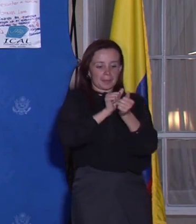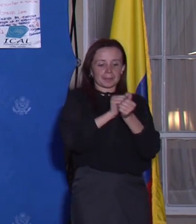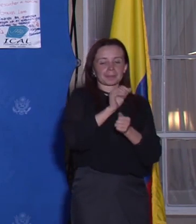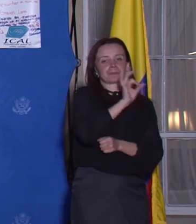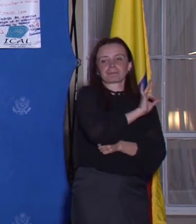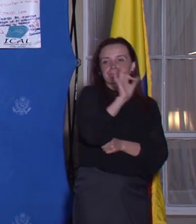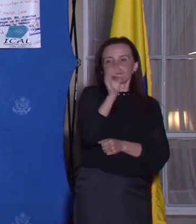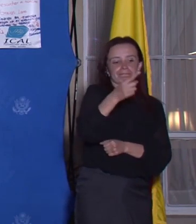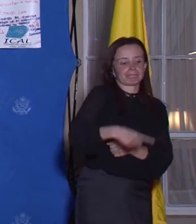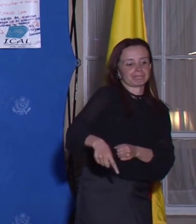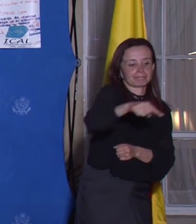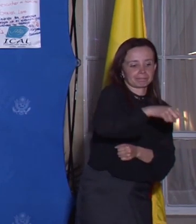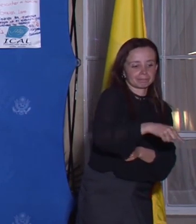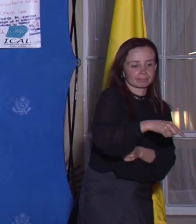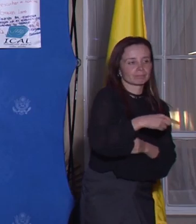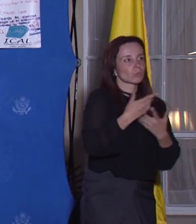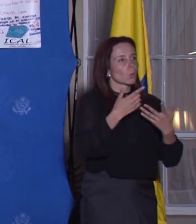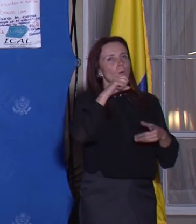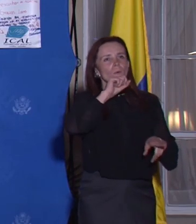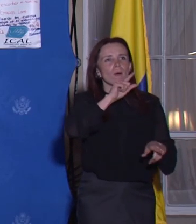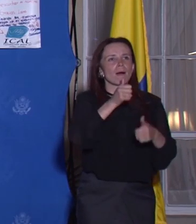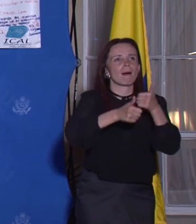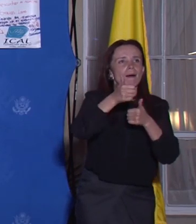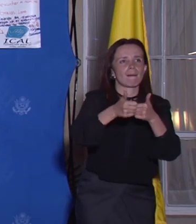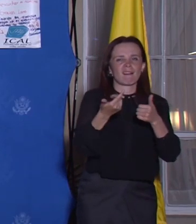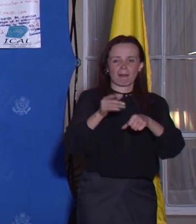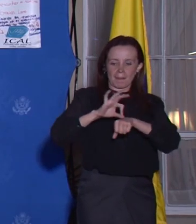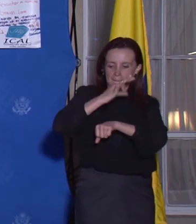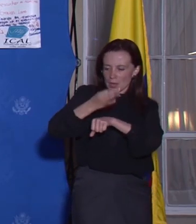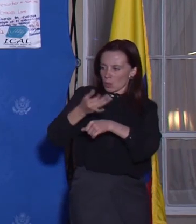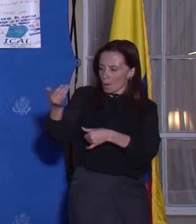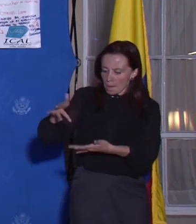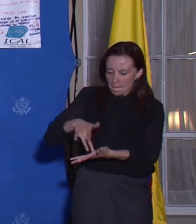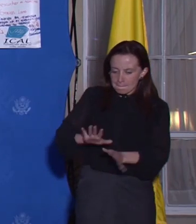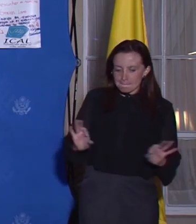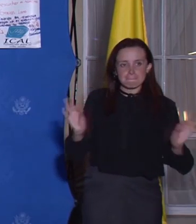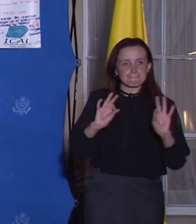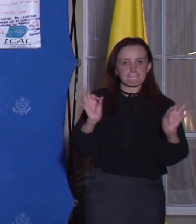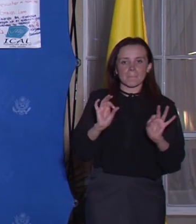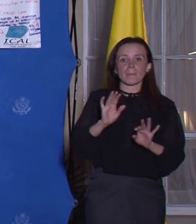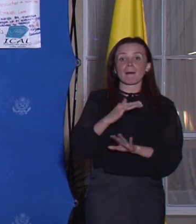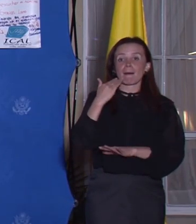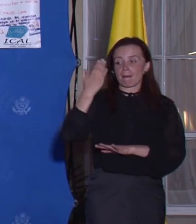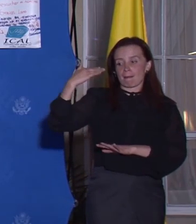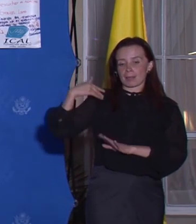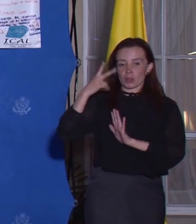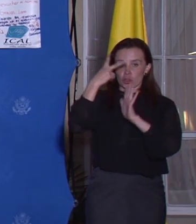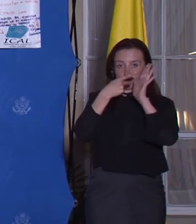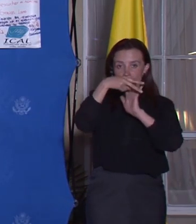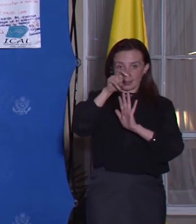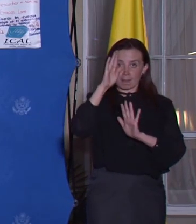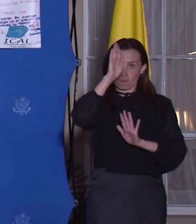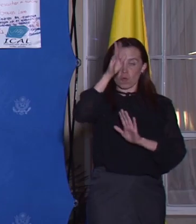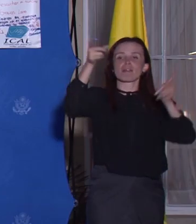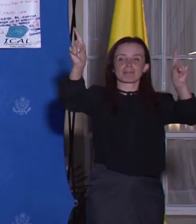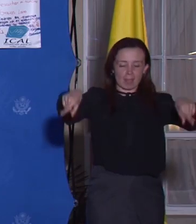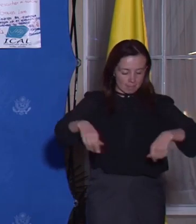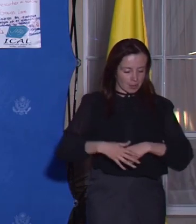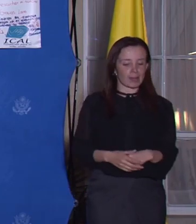habido ninguna cuestión, ninguna pregunta de que Belltown va a estar aquí presente, incluso para el año 2017 también, vamos a